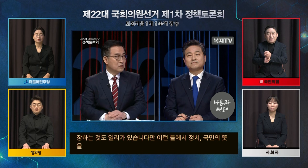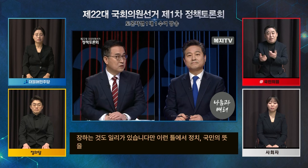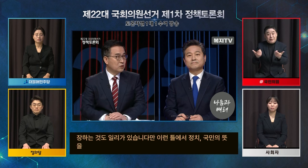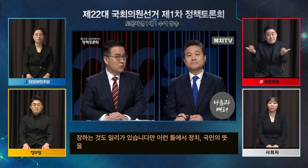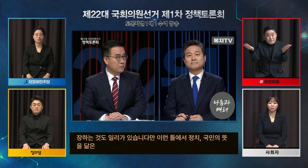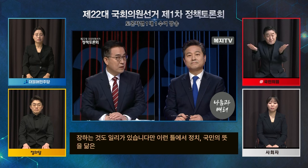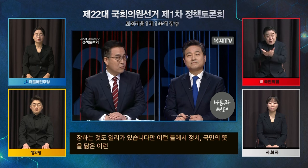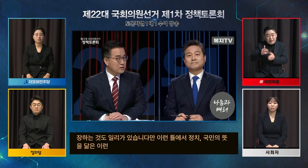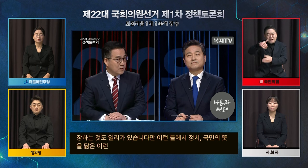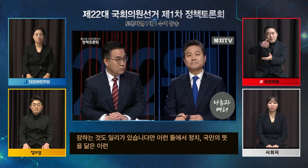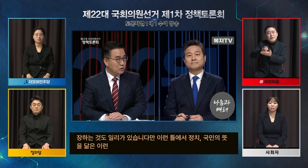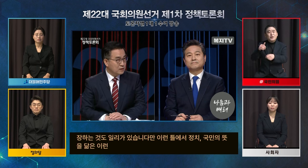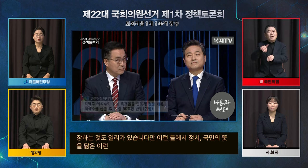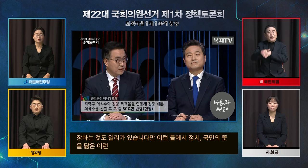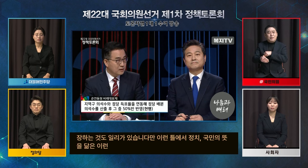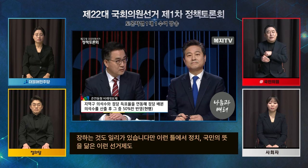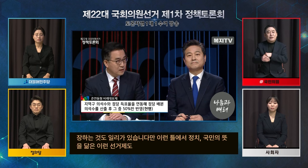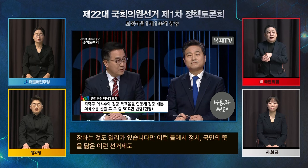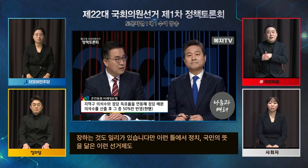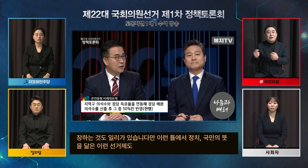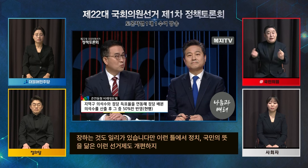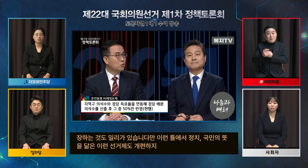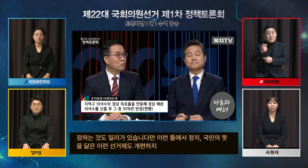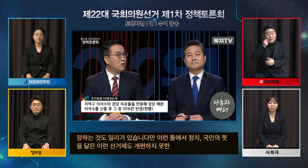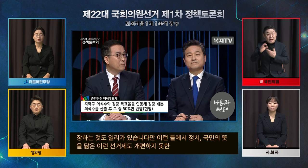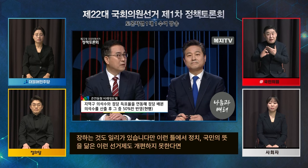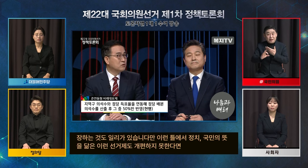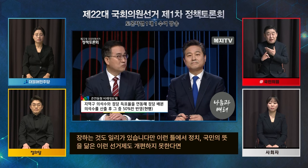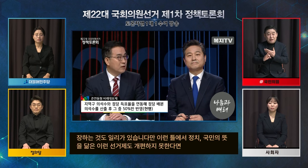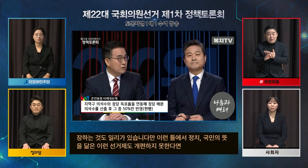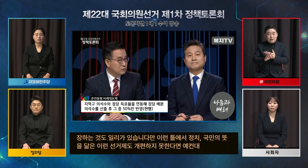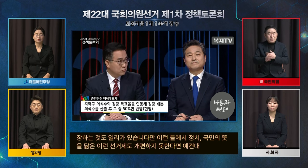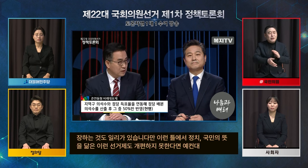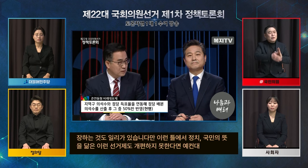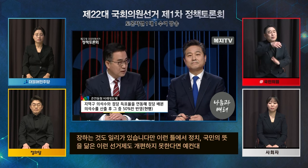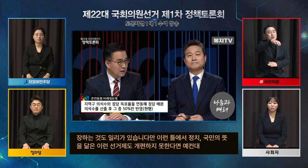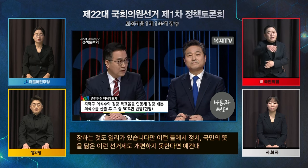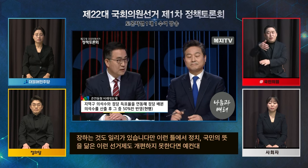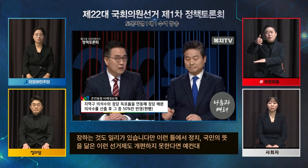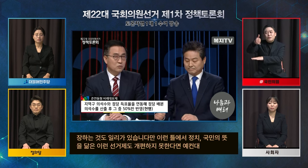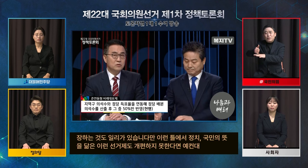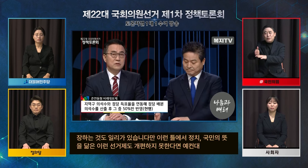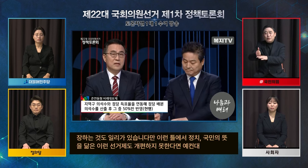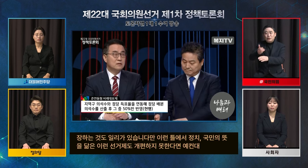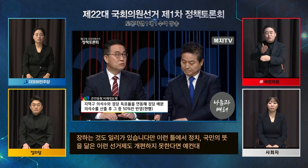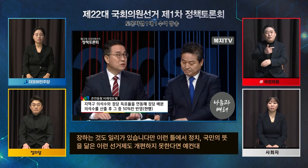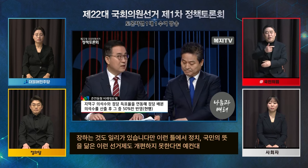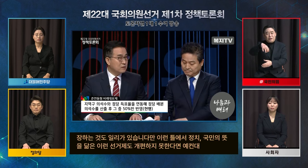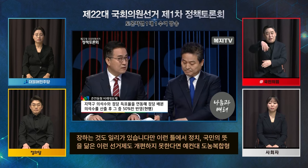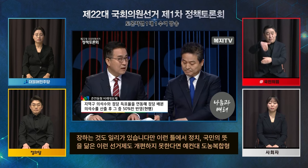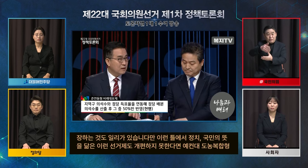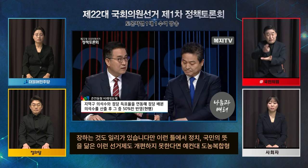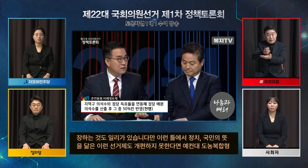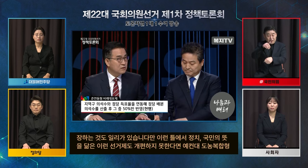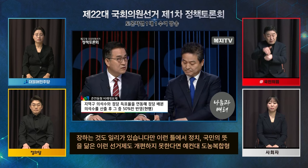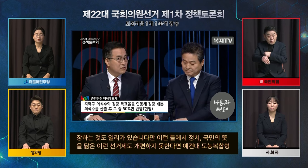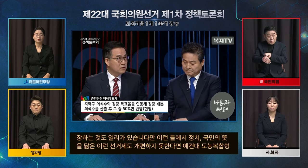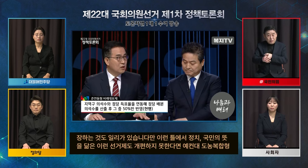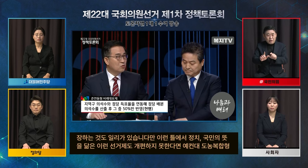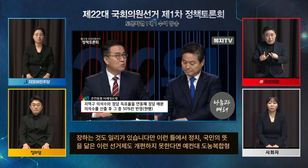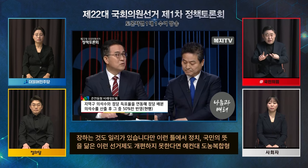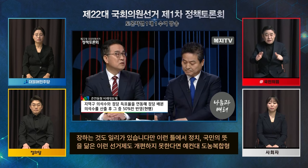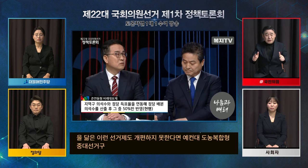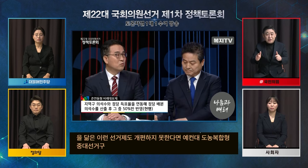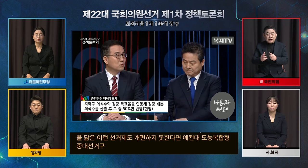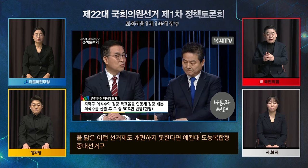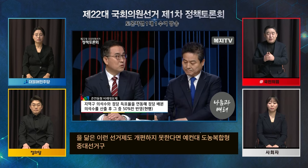정거제도 개편을 완성하지 못한다면 에컨대 도농복합형 중대 선거구라든가 또는 대선거구제라든가 하는 이런 것들을